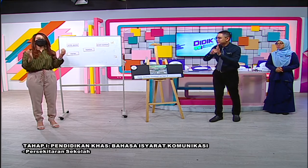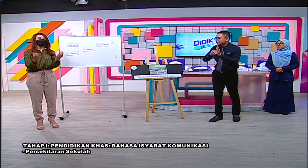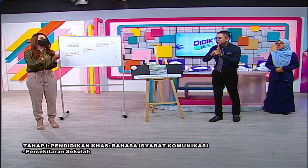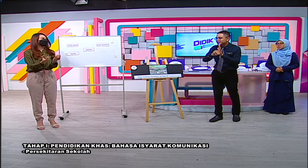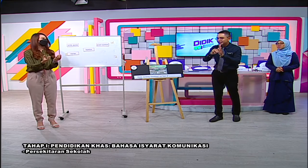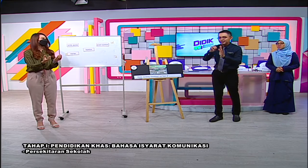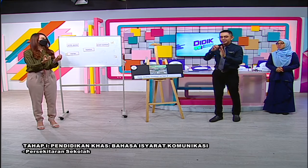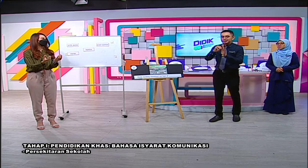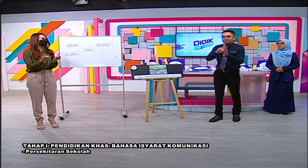Membuat.